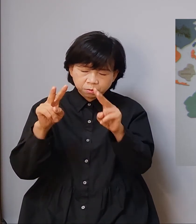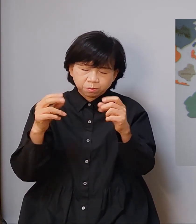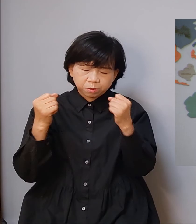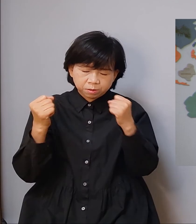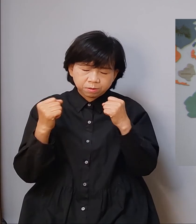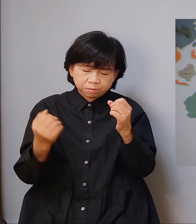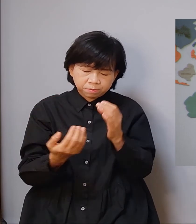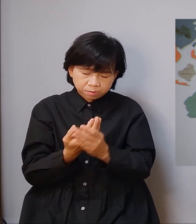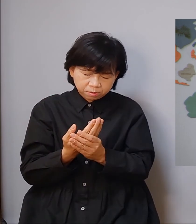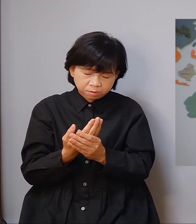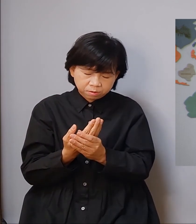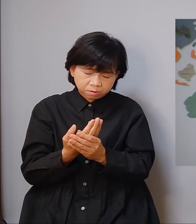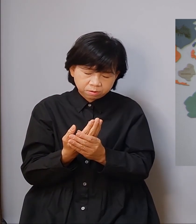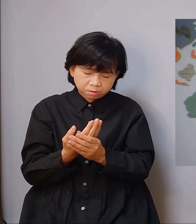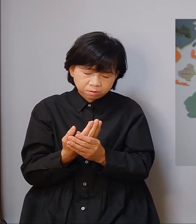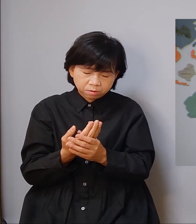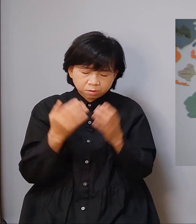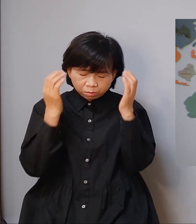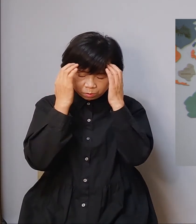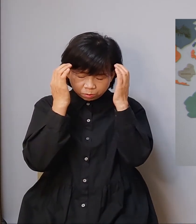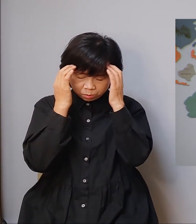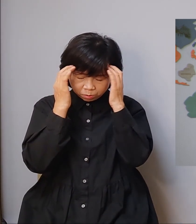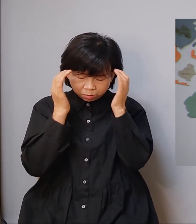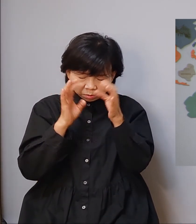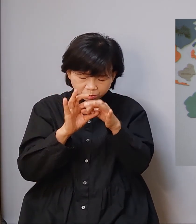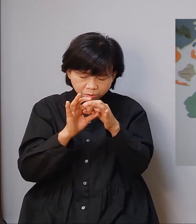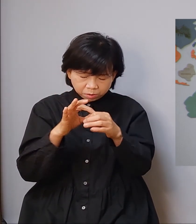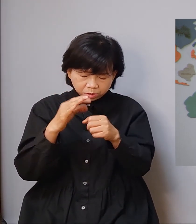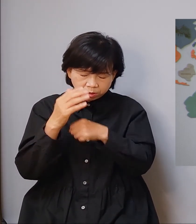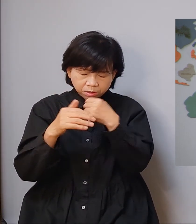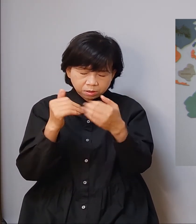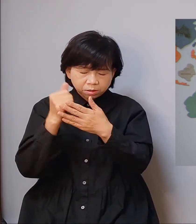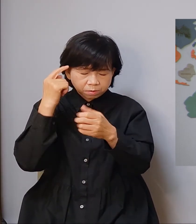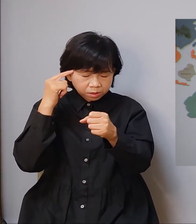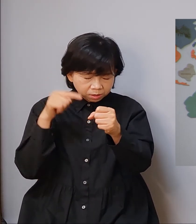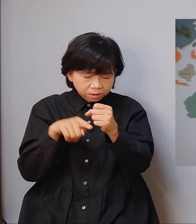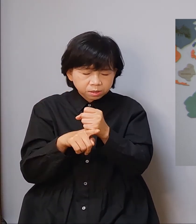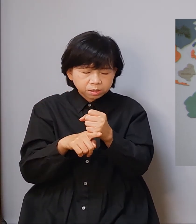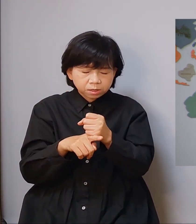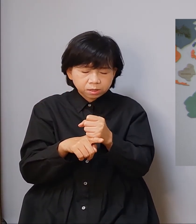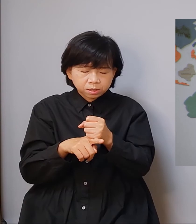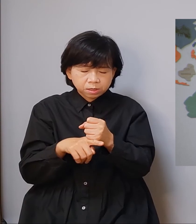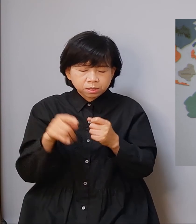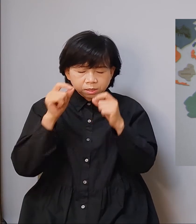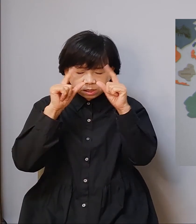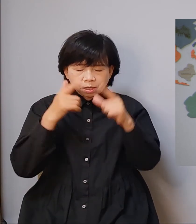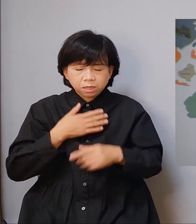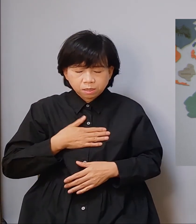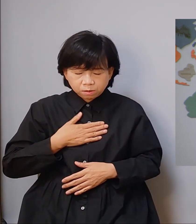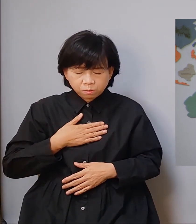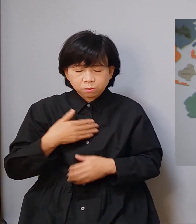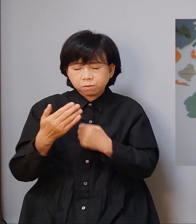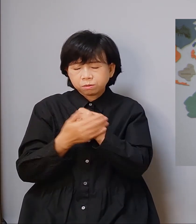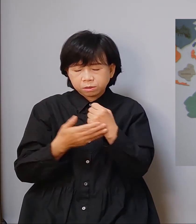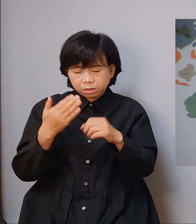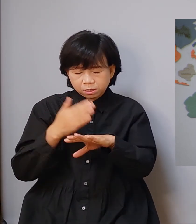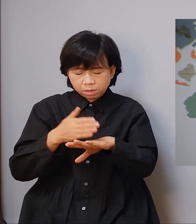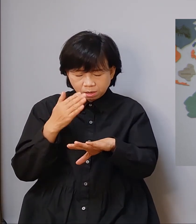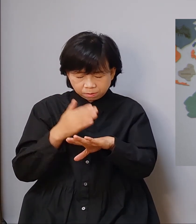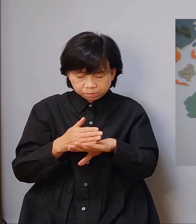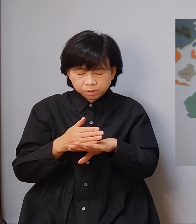수 있도록 우회로로 보내시는 하나님의 뜻이 있음을 알고 하나님 은혜요 하나님께 감사요 할 수